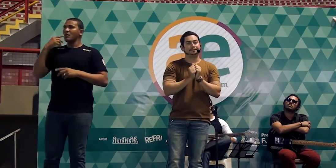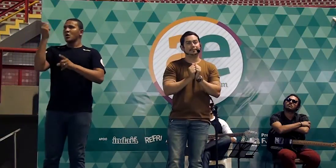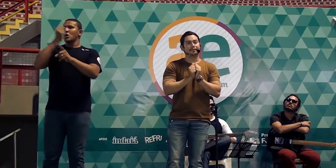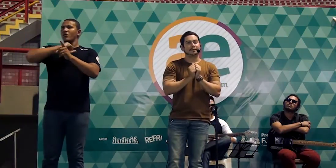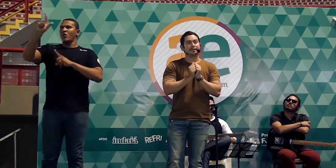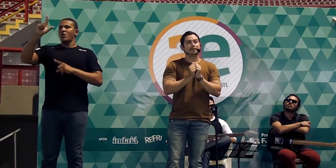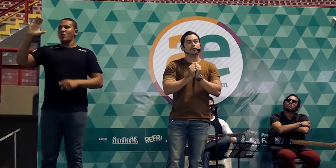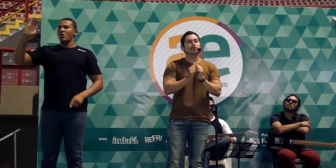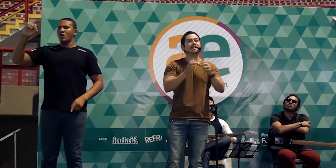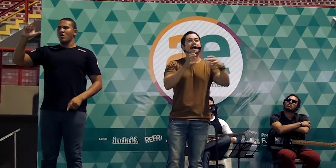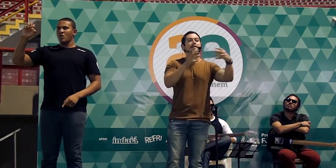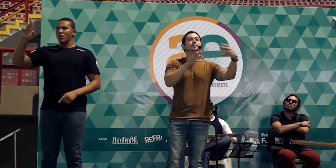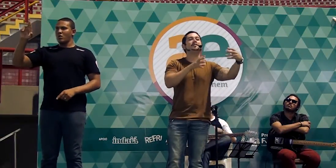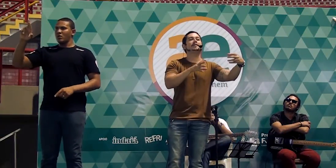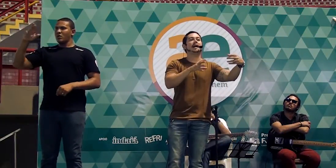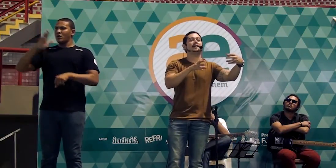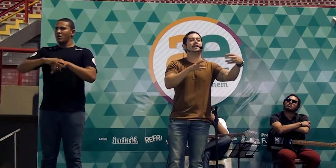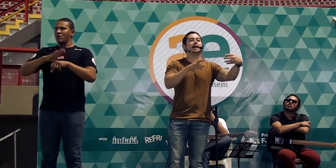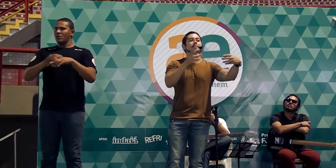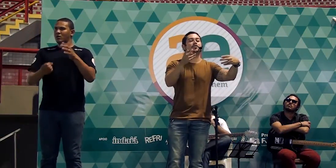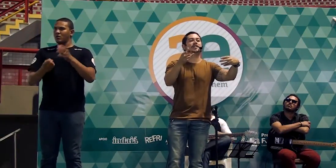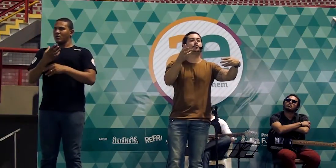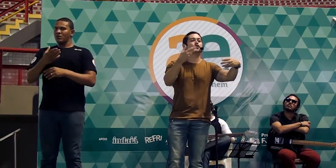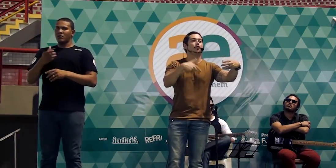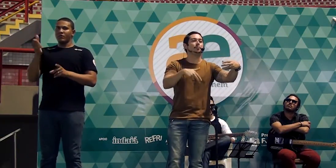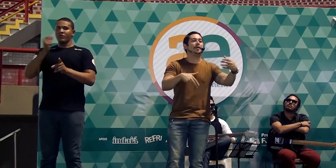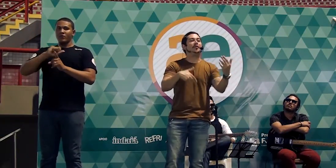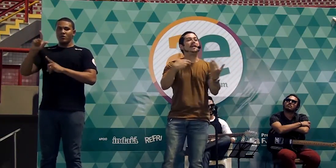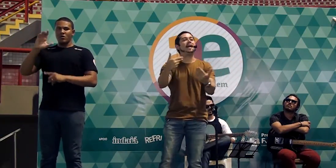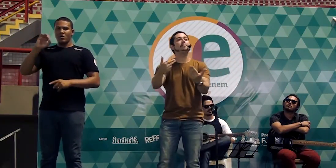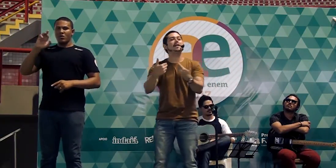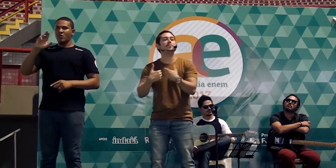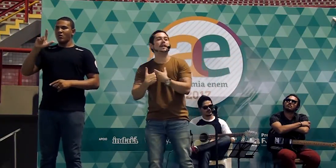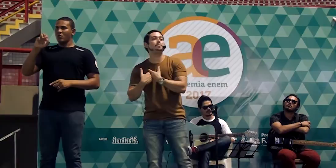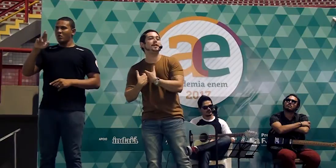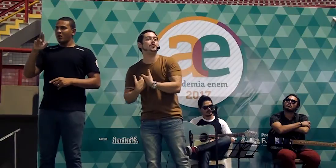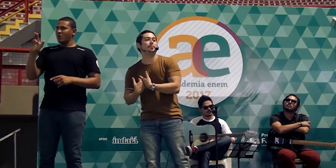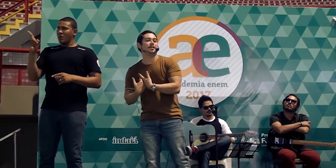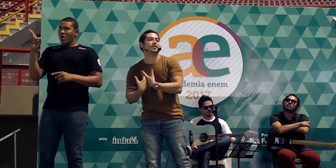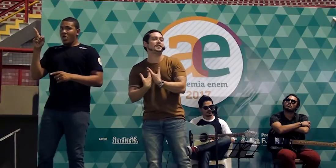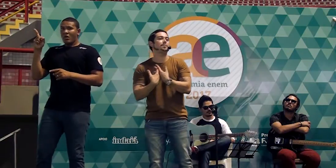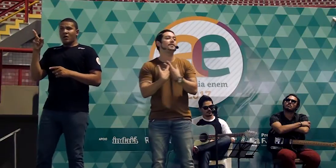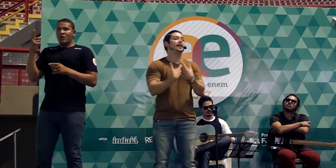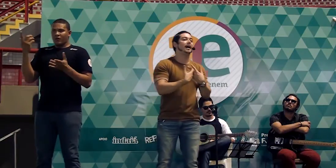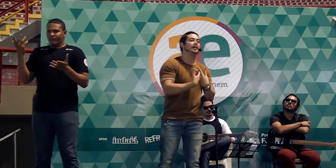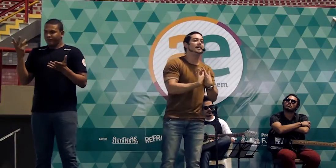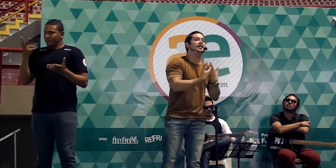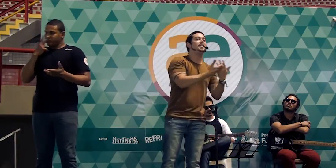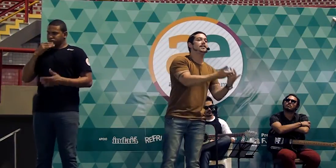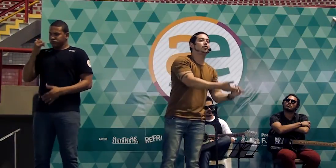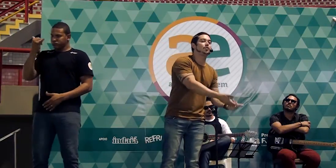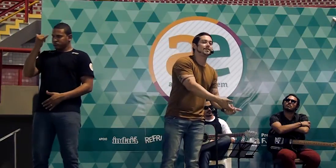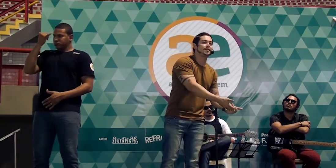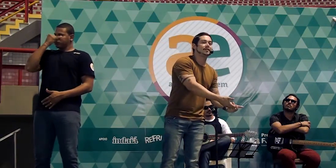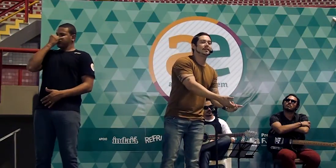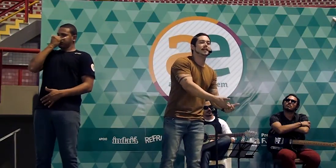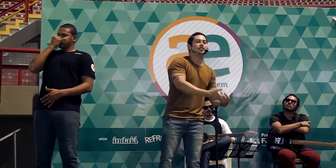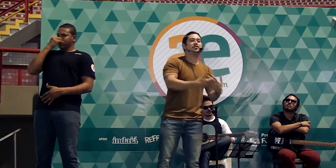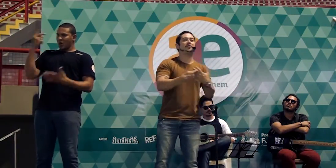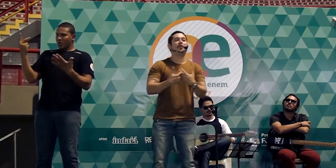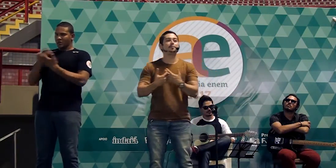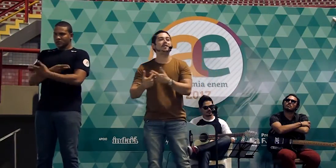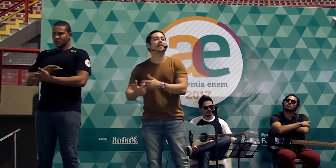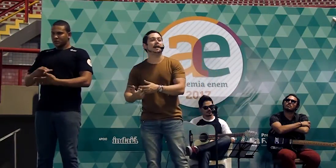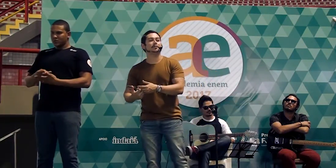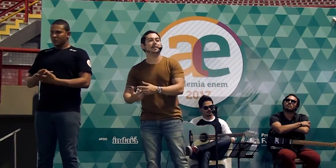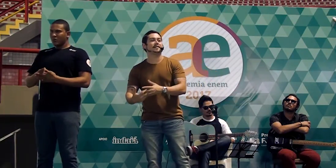Collor. Os caras pintadas acabou sendo um tiro no pé. Foi ele mesmo quem pediu para a gente se pintar e ir às ruas. E a